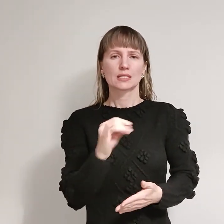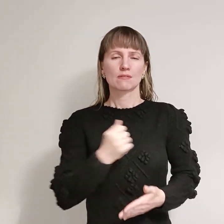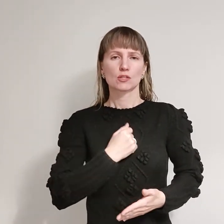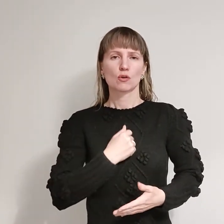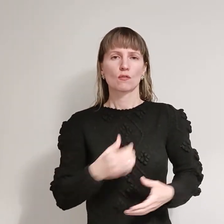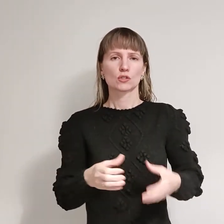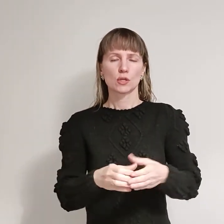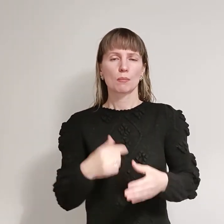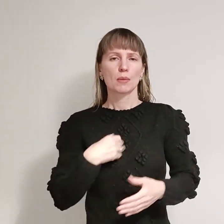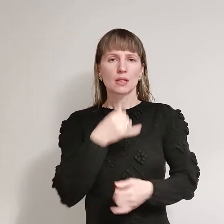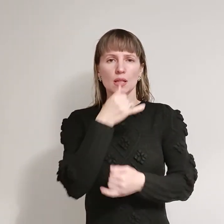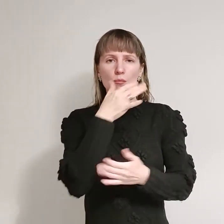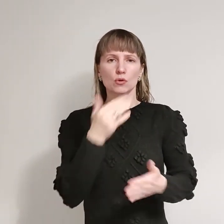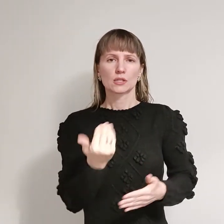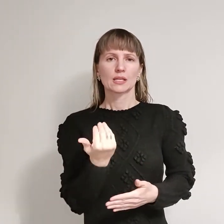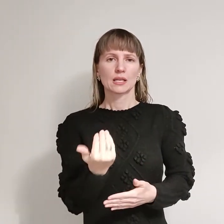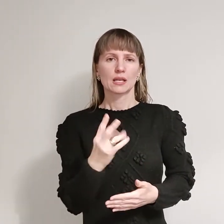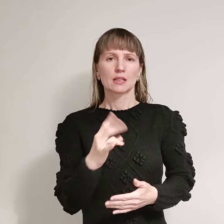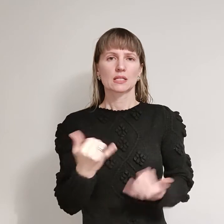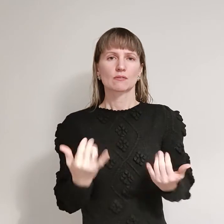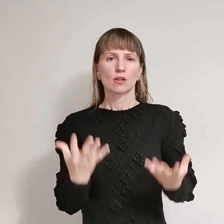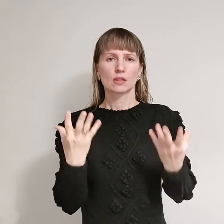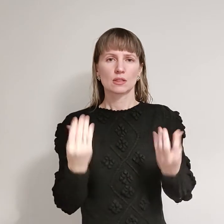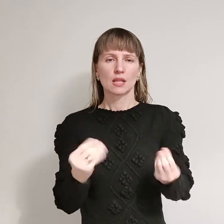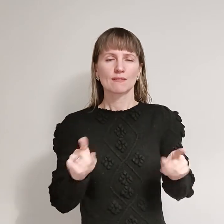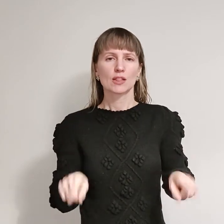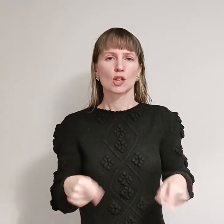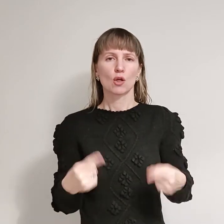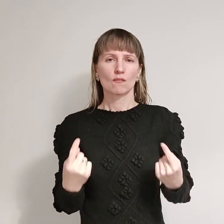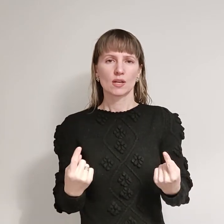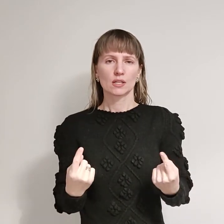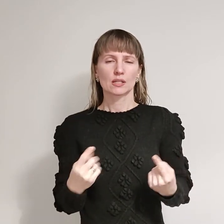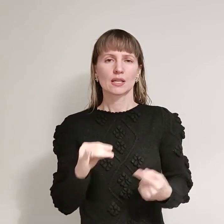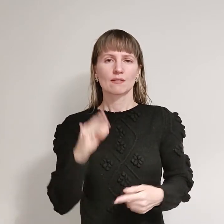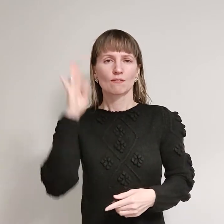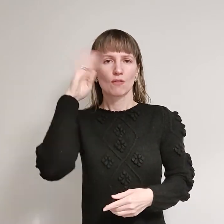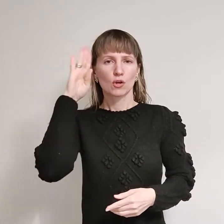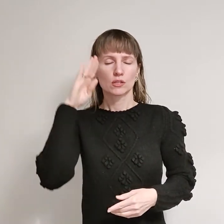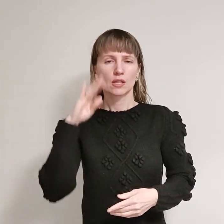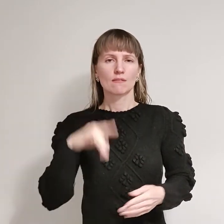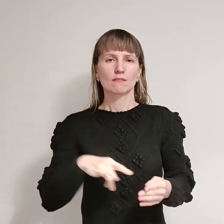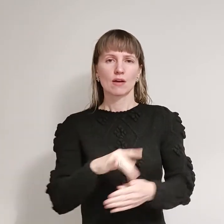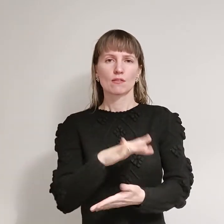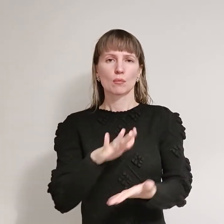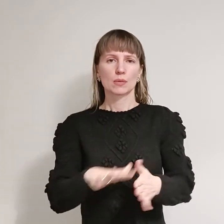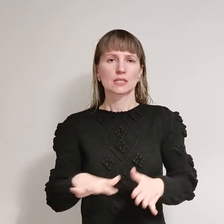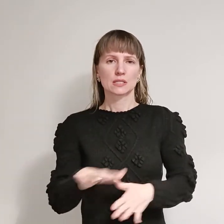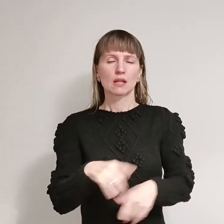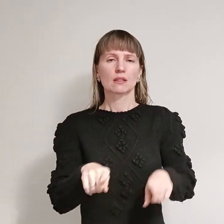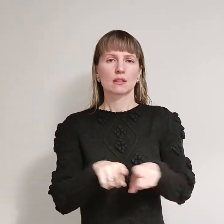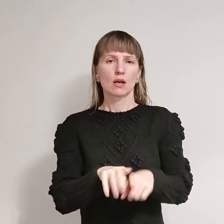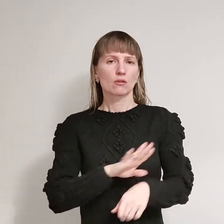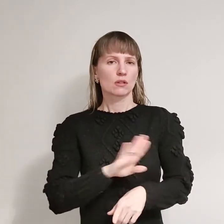частини, ми не можемо її на сьогоднішній день відновити. І вода в Авіамістечку також не з'явиться, поки не